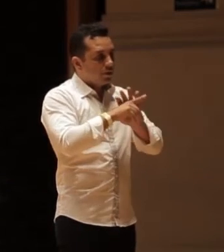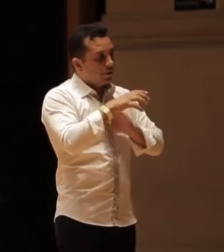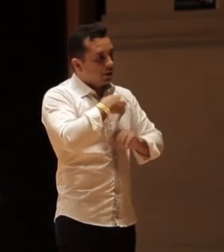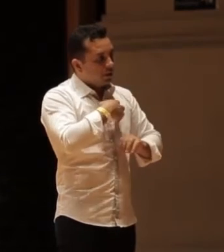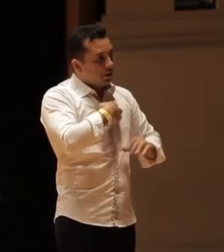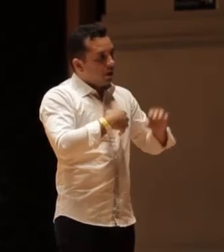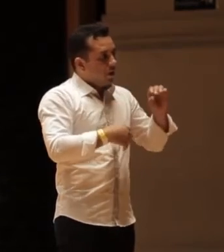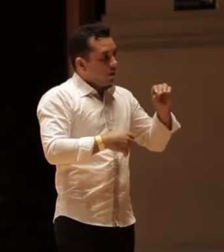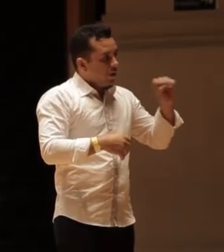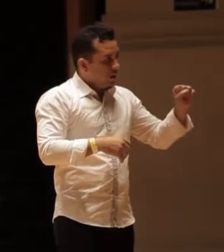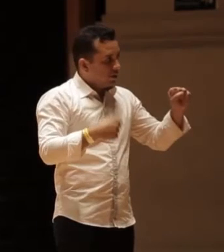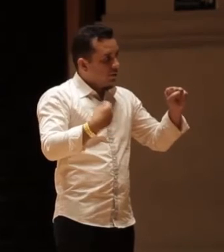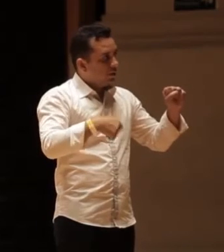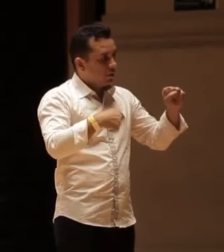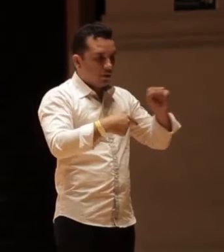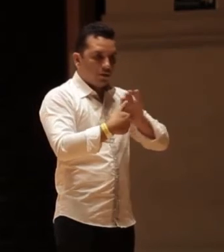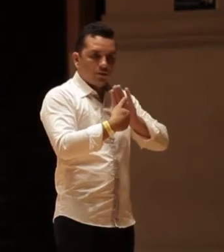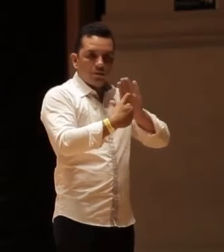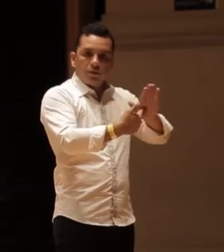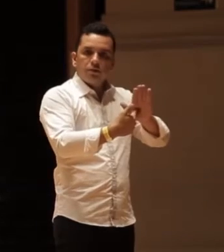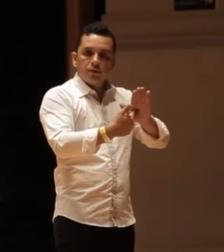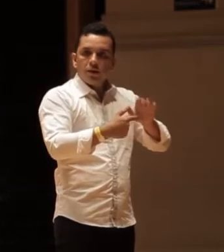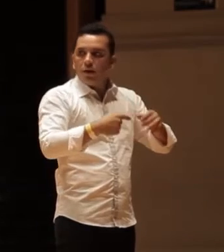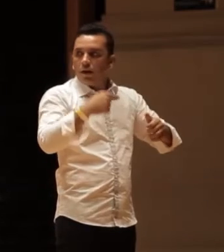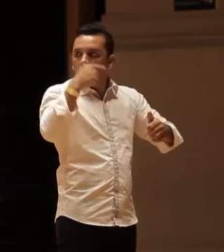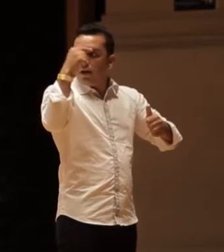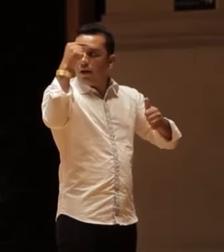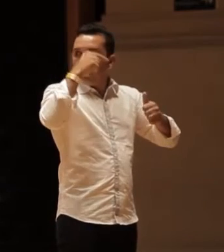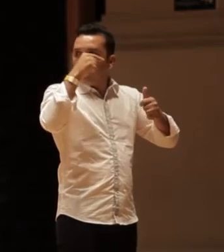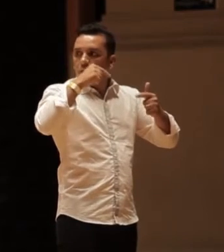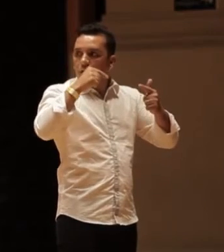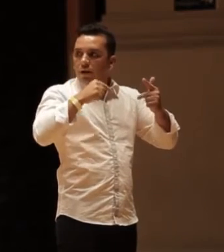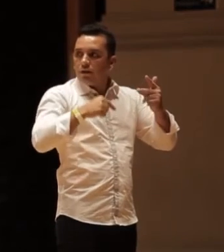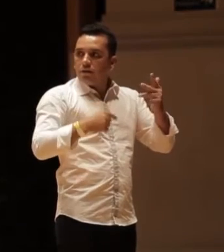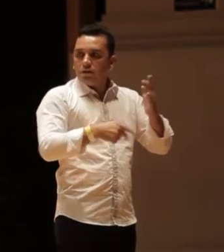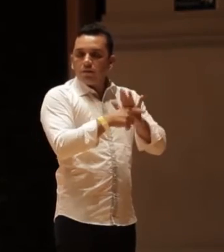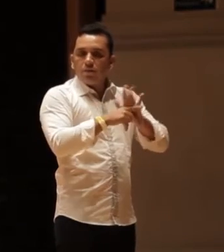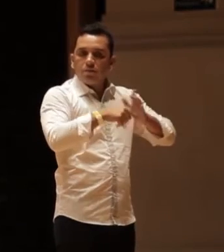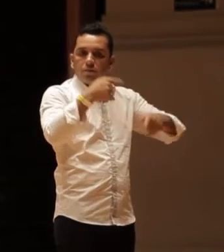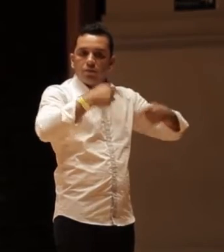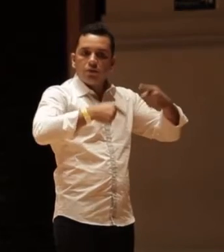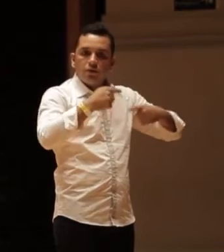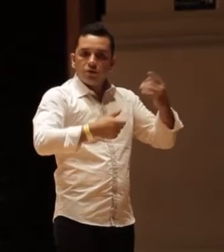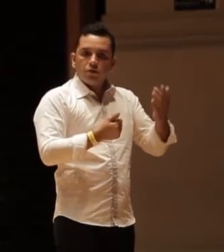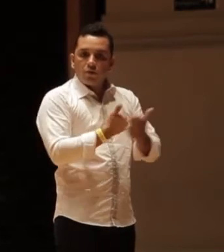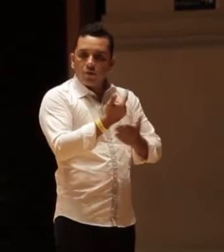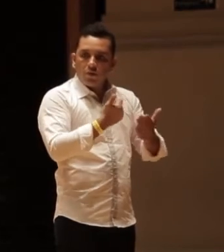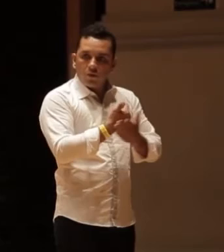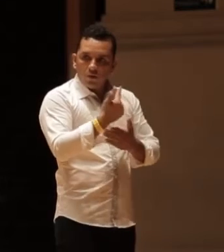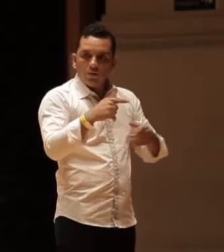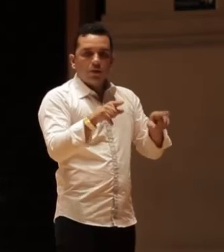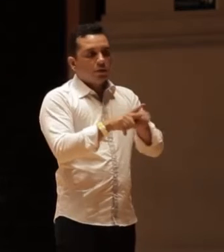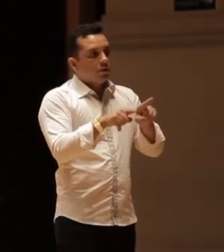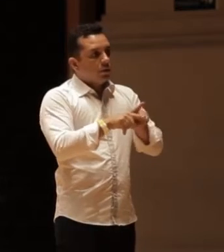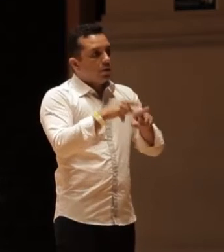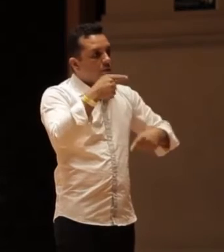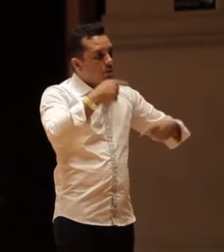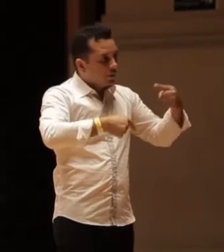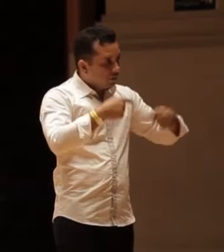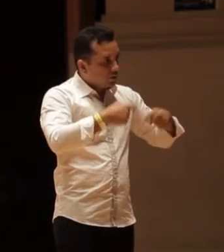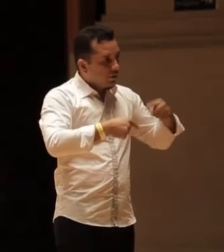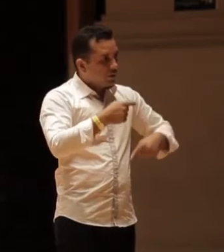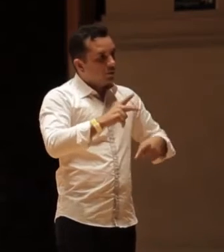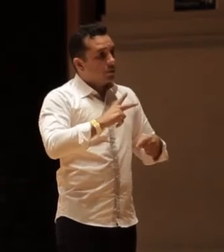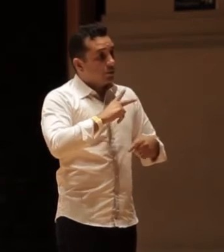precisa destacar as características da sua política de compras da sua política de pessoal no